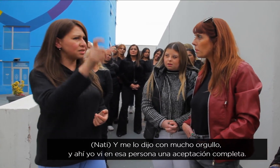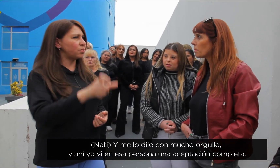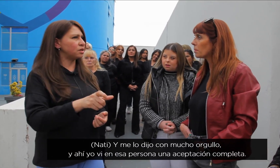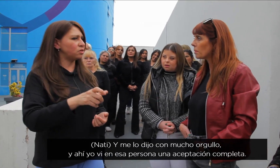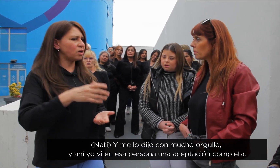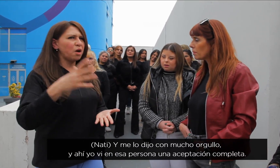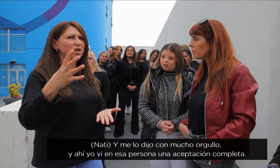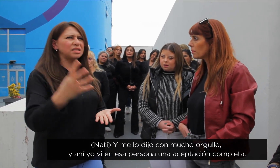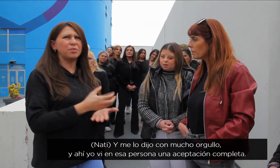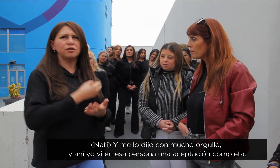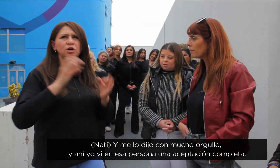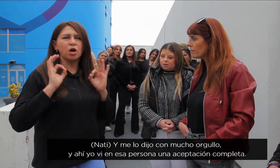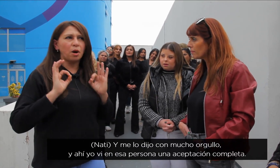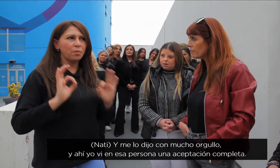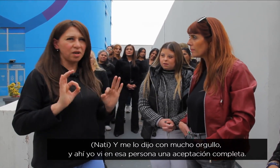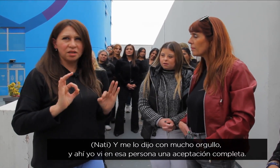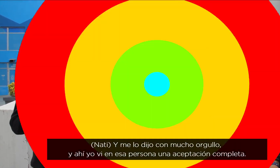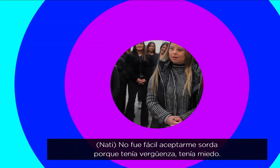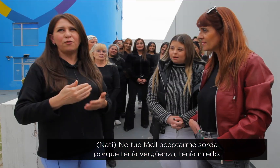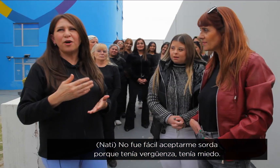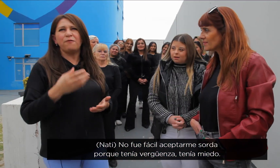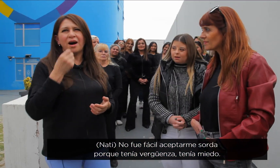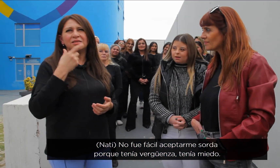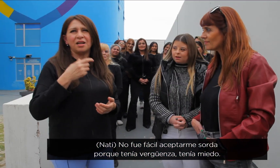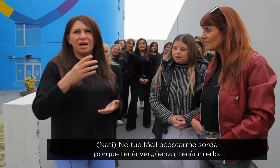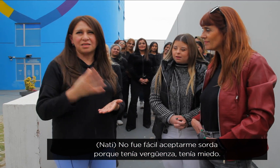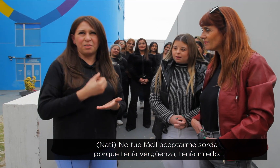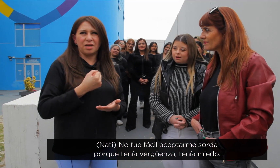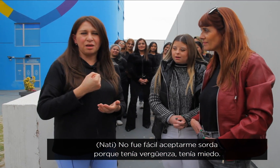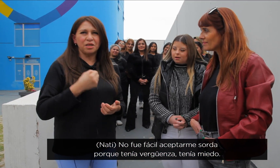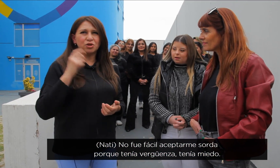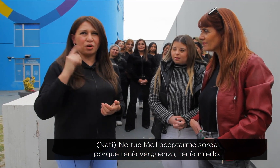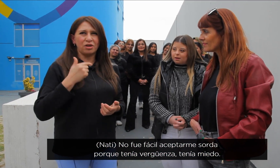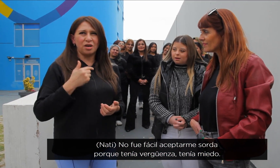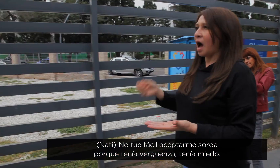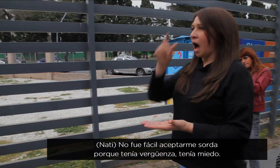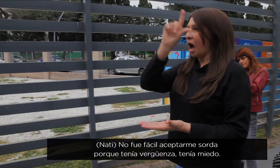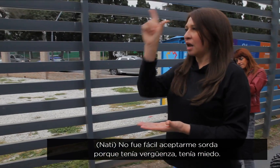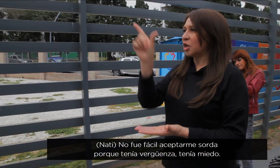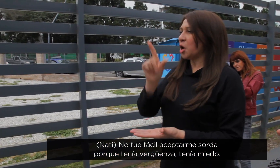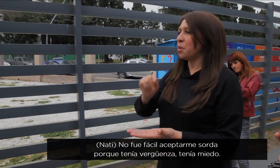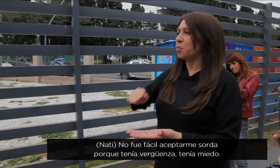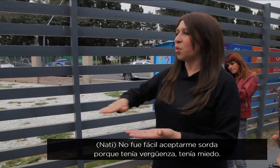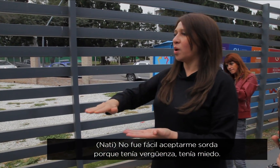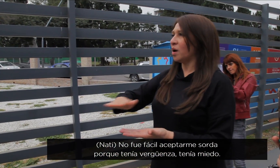esa persona una aceptación completa. No fue fácil aceptarme sorda porque tenía vergüenza, tenía